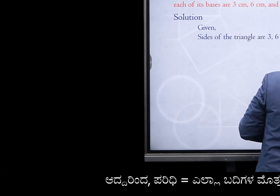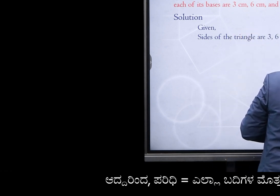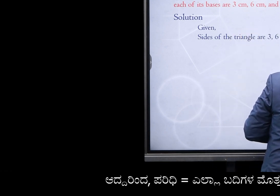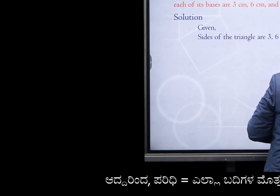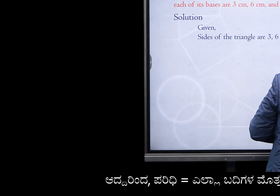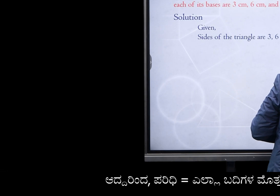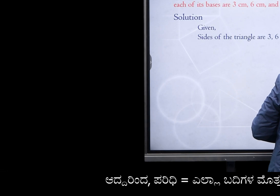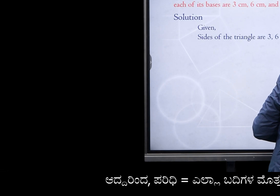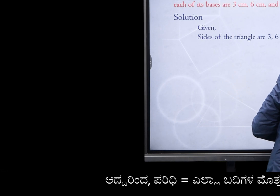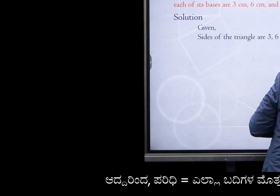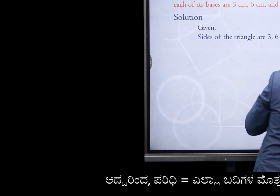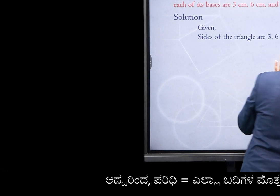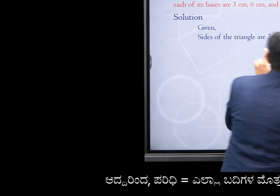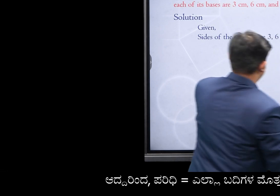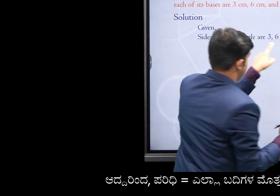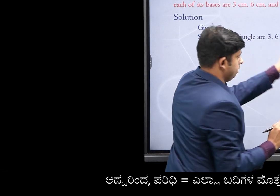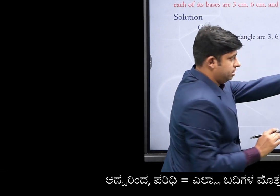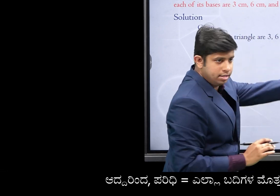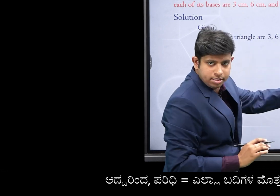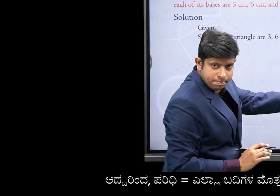ಆದ್ರಿಂದ ಪರಿಧಿ ಇಸ್ ಈಕ್ವಲ್ ಟು ಎಲ್ಲಾ ಬದಿಗಳ ಮೊತ್ತ ಇಸ್ ಈಕ್ವಲ್ ಟು